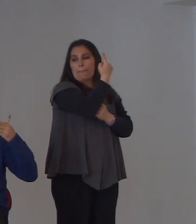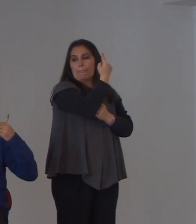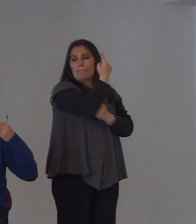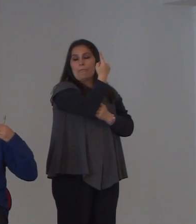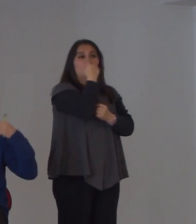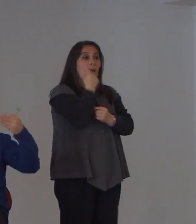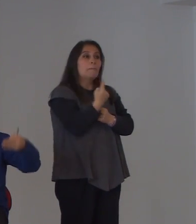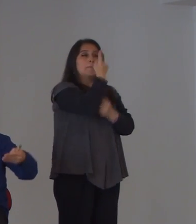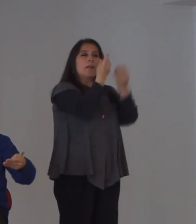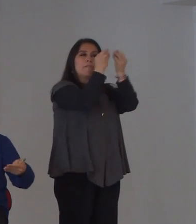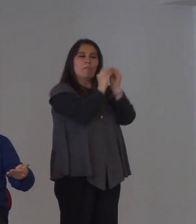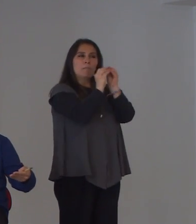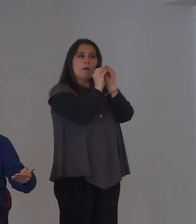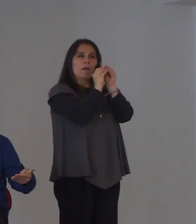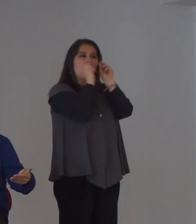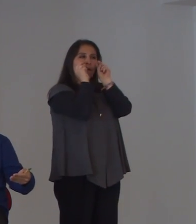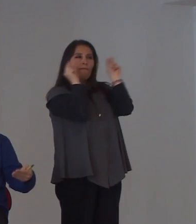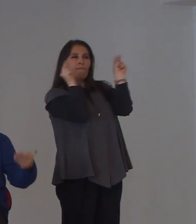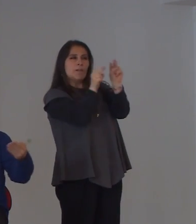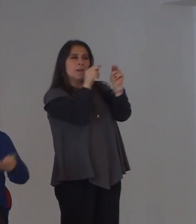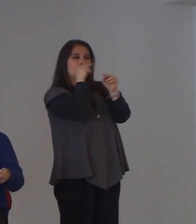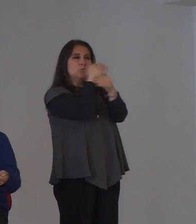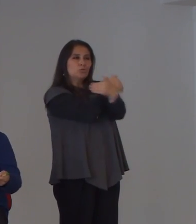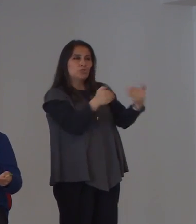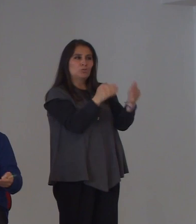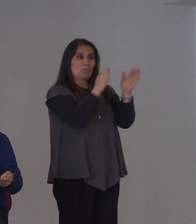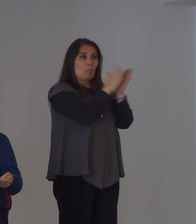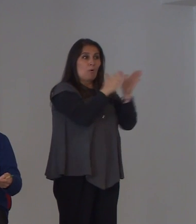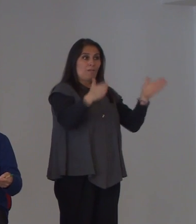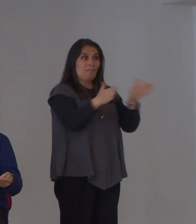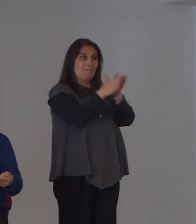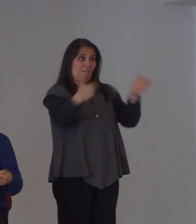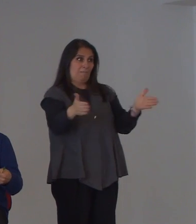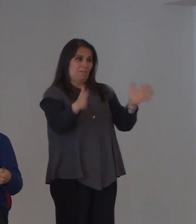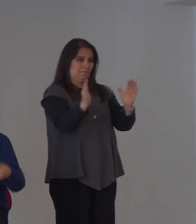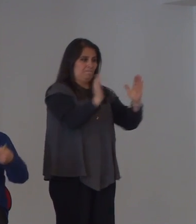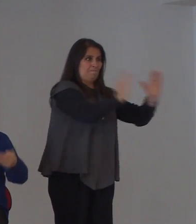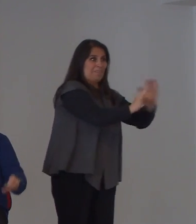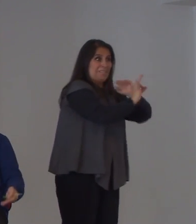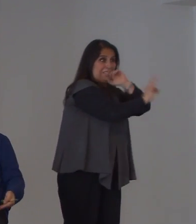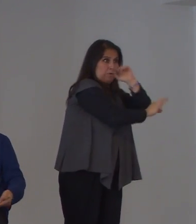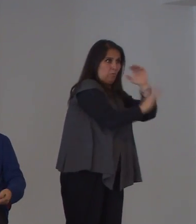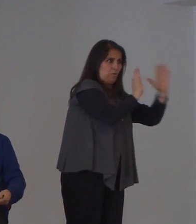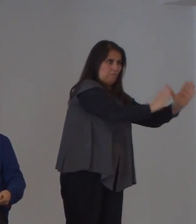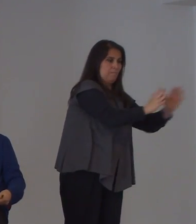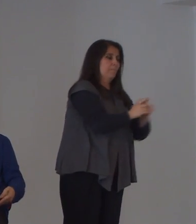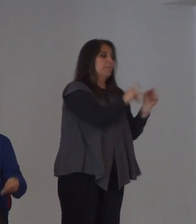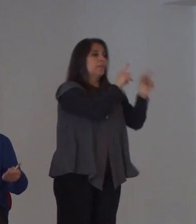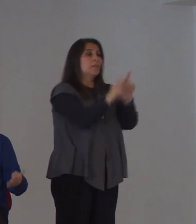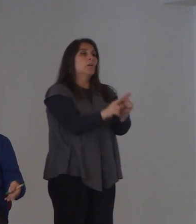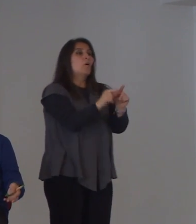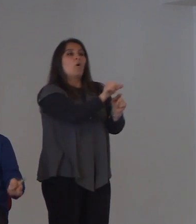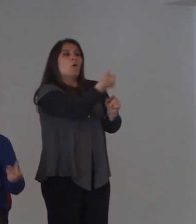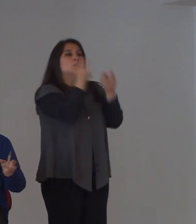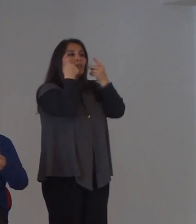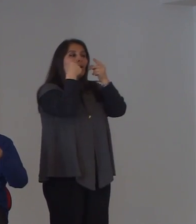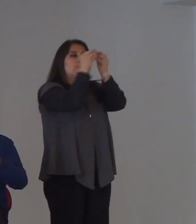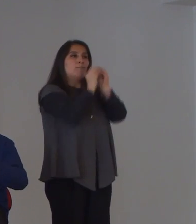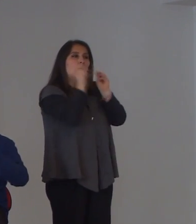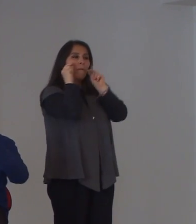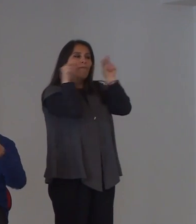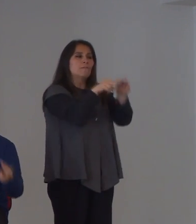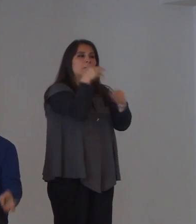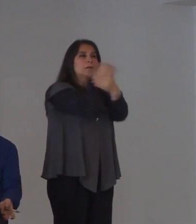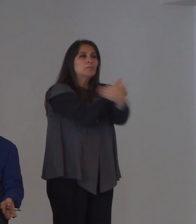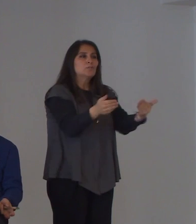un primer lente desde el cual miramos al niño. Luego, el niño de la pedagogía es el niño alumno, es el niño al que analizamos metido